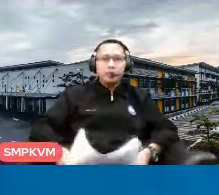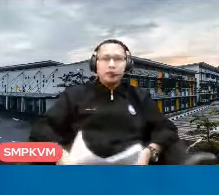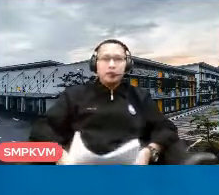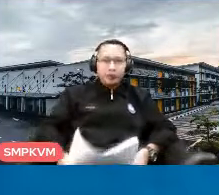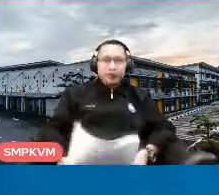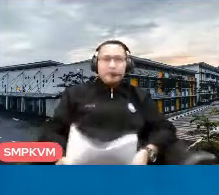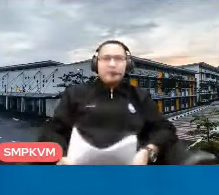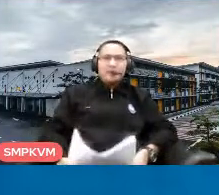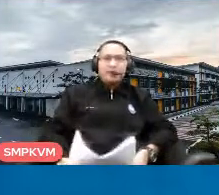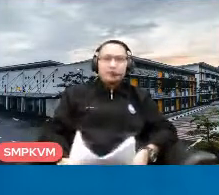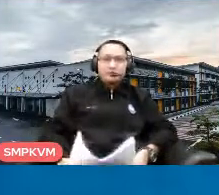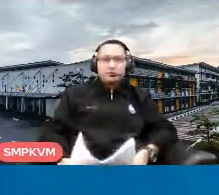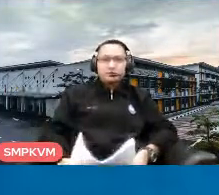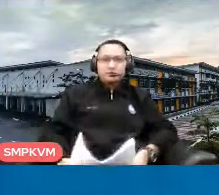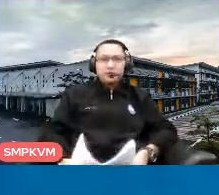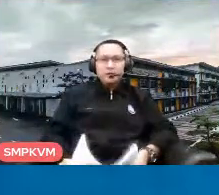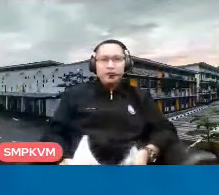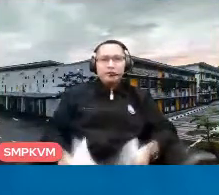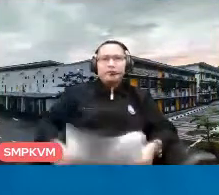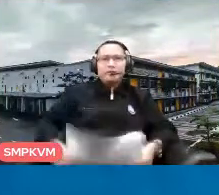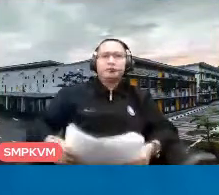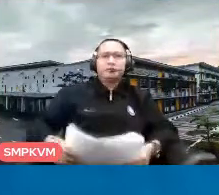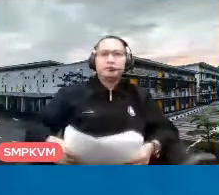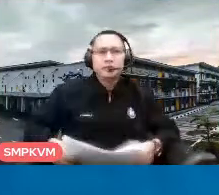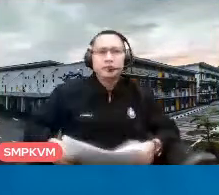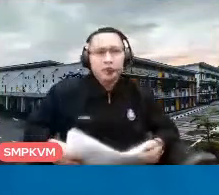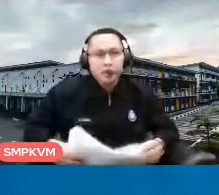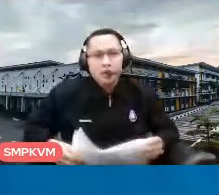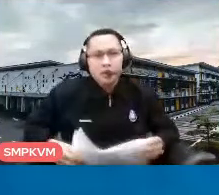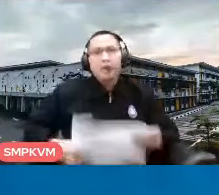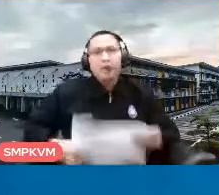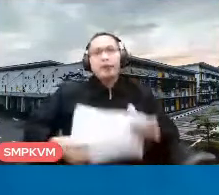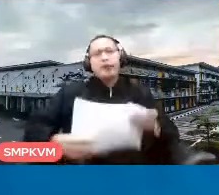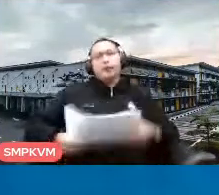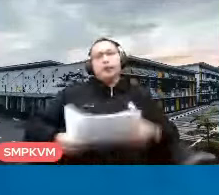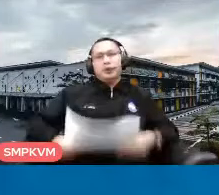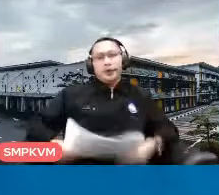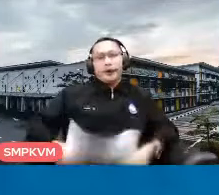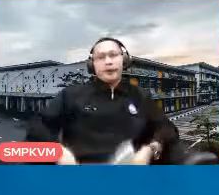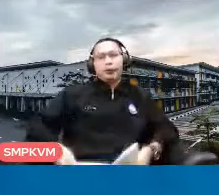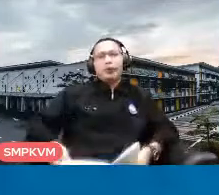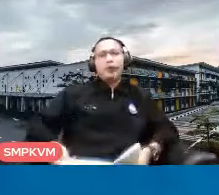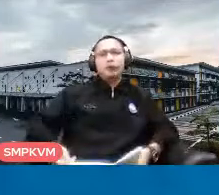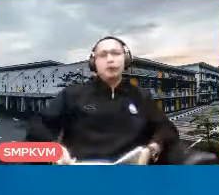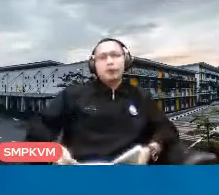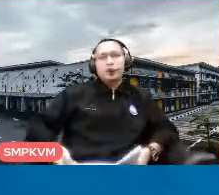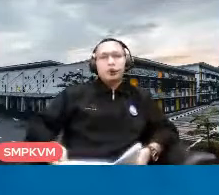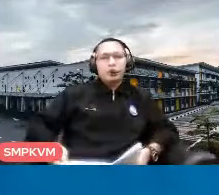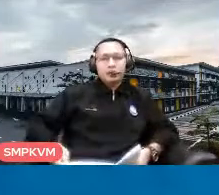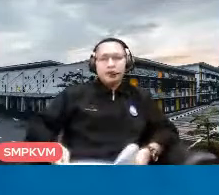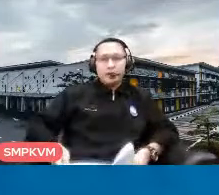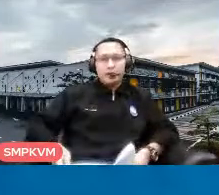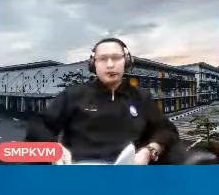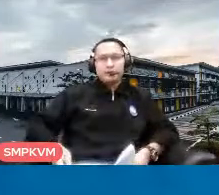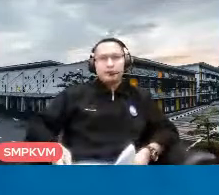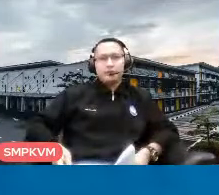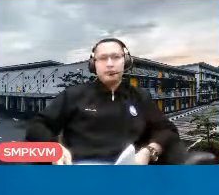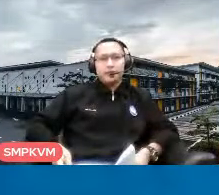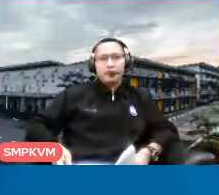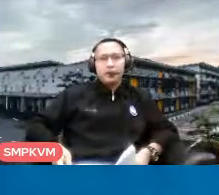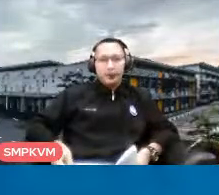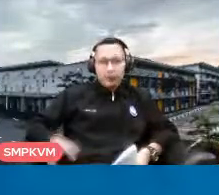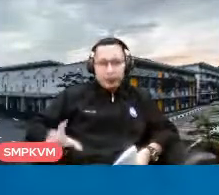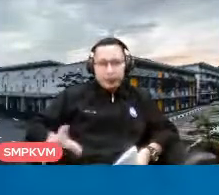mudah Oke next Oke dalam kelas Pulau alih tugas ketua ketingkatan